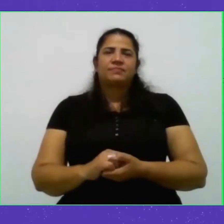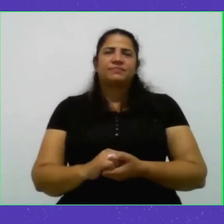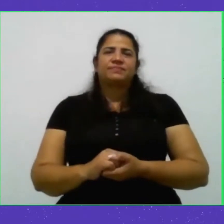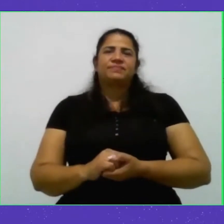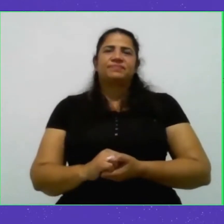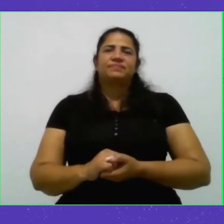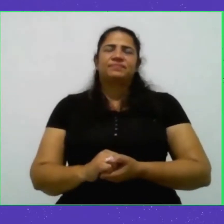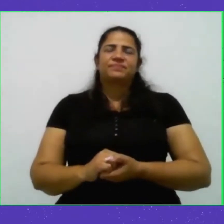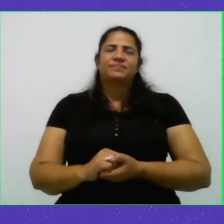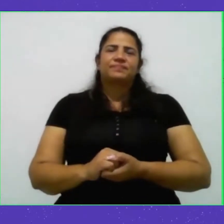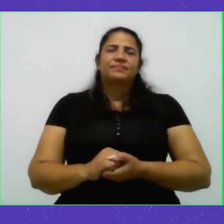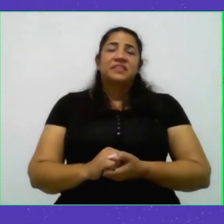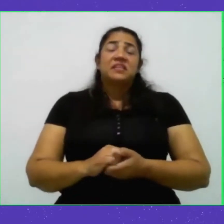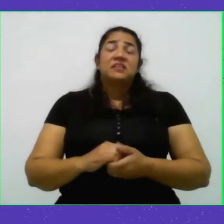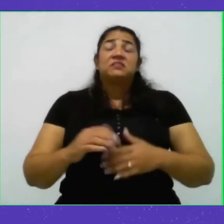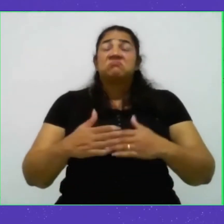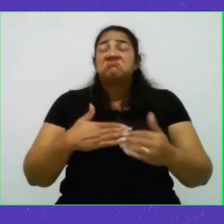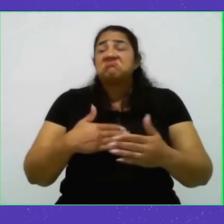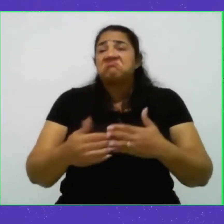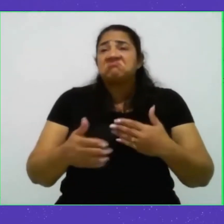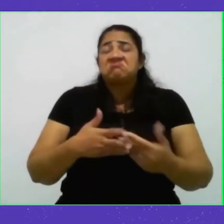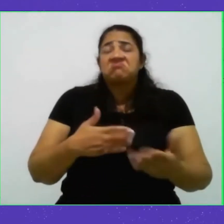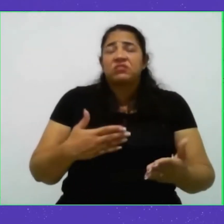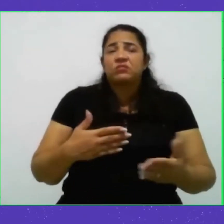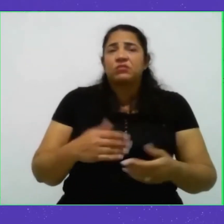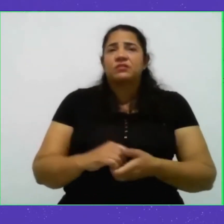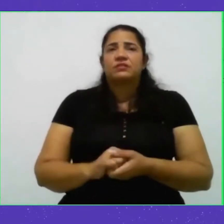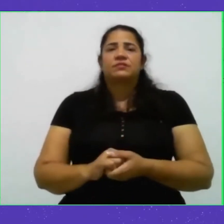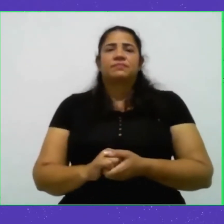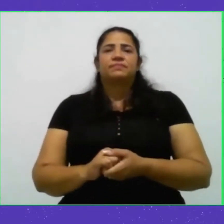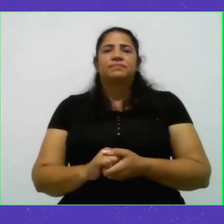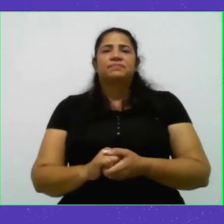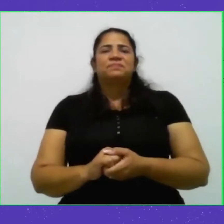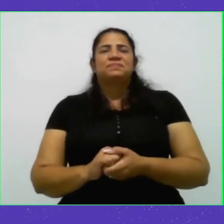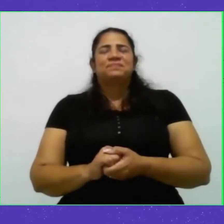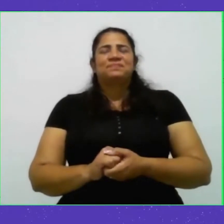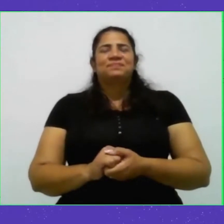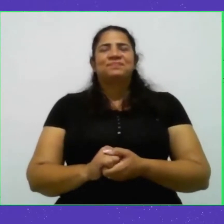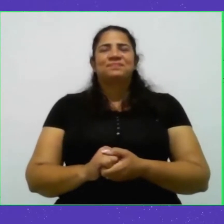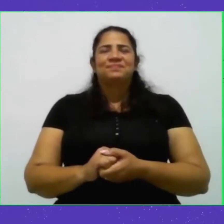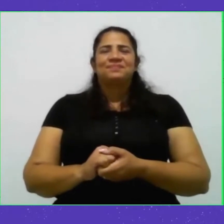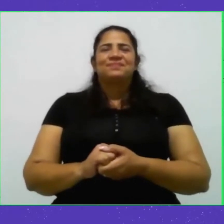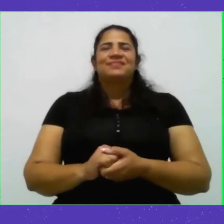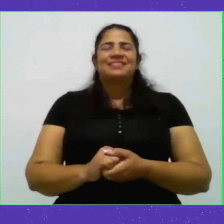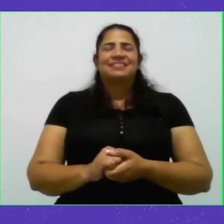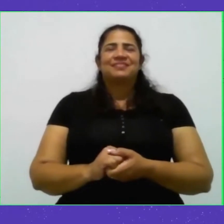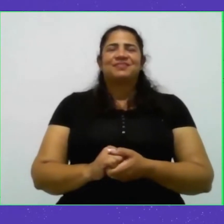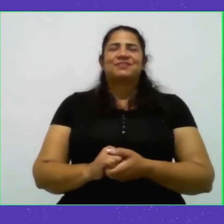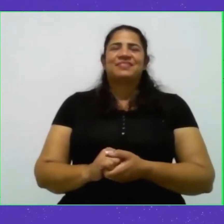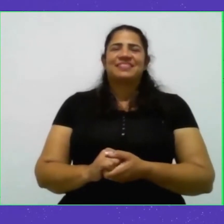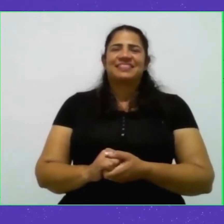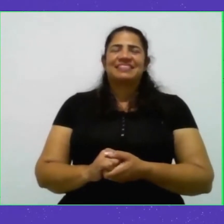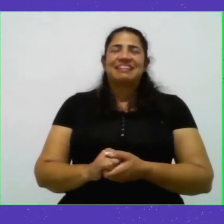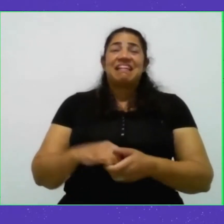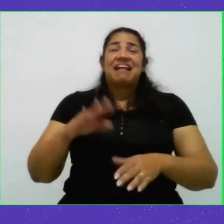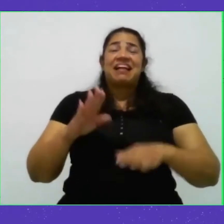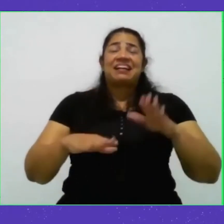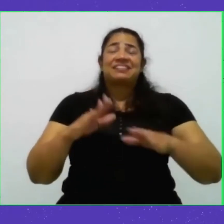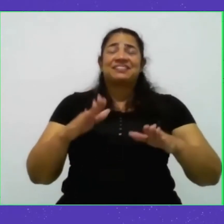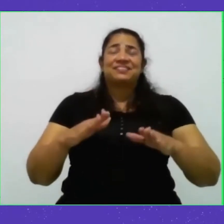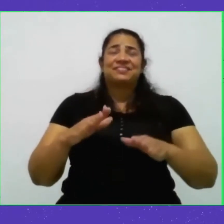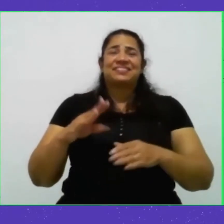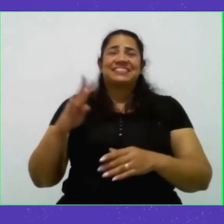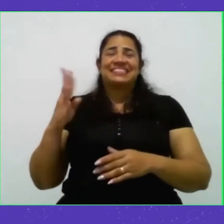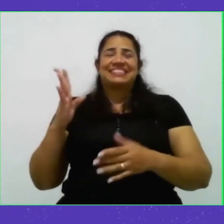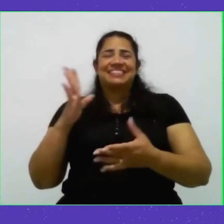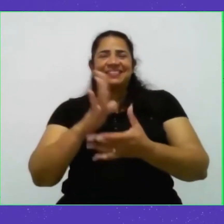Qualquer coisinha, qualquer espirro. A mulher tossiu perto de você, ou o marido tossiu. Opa,